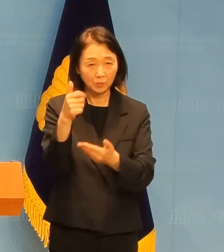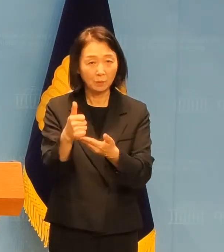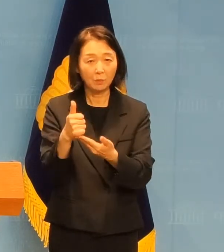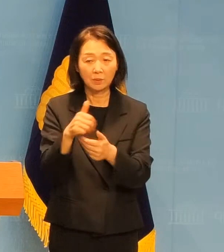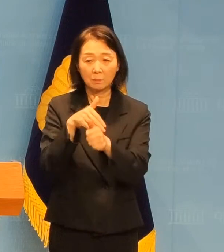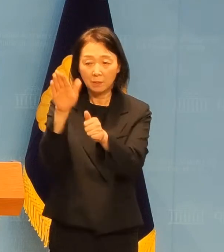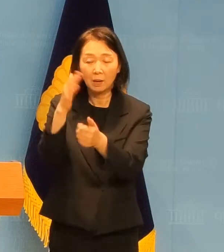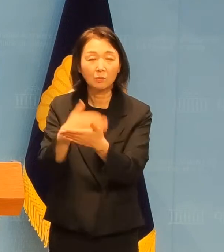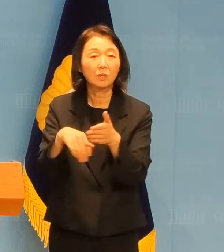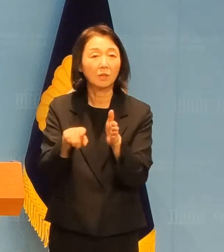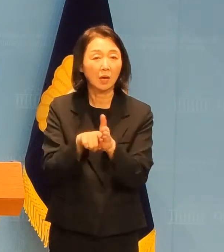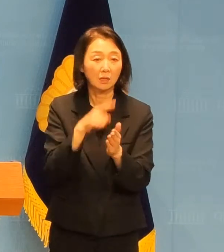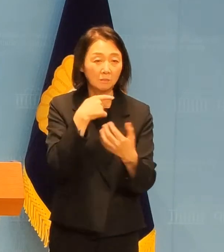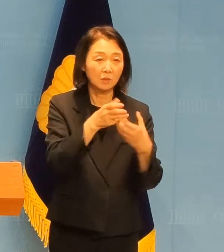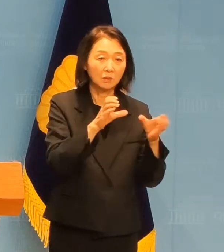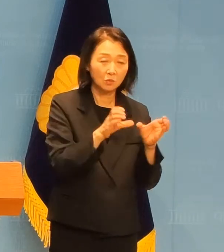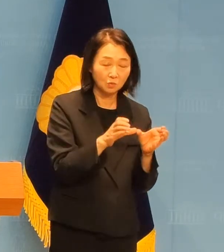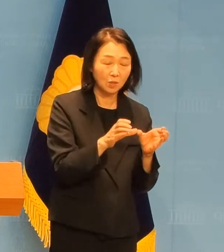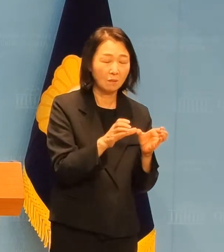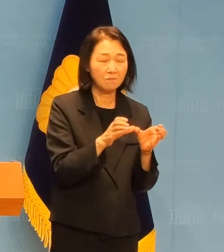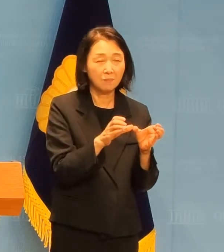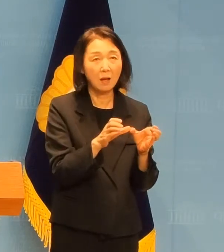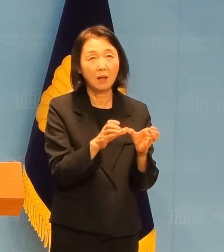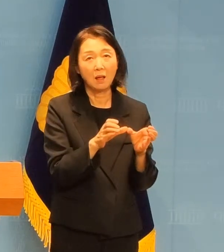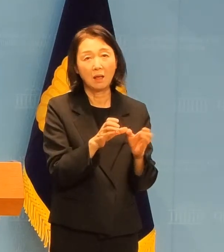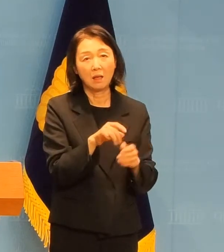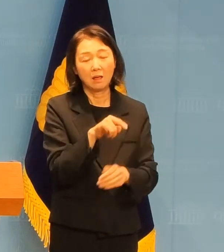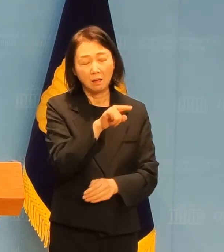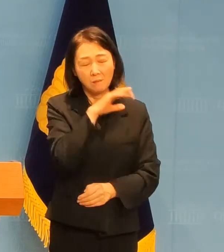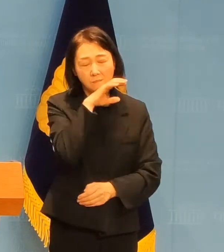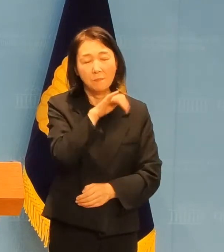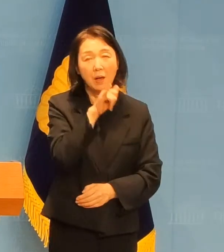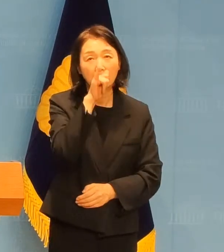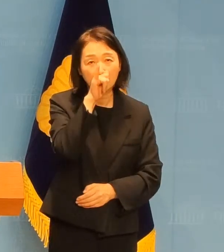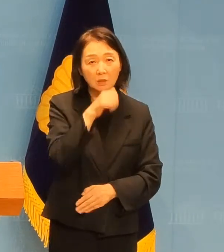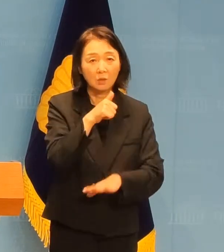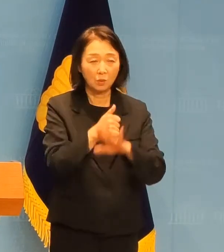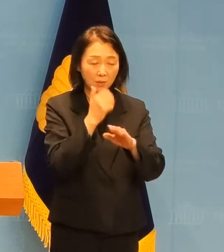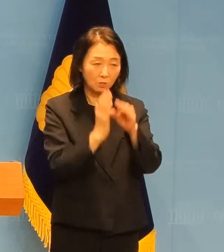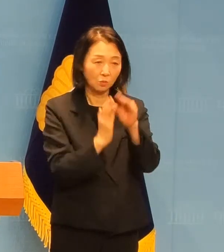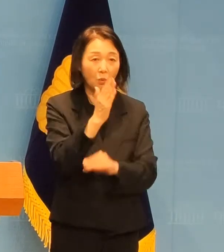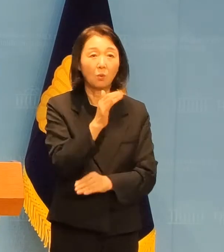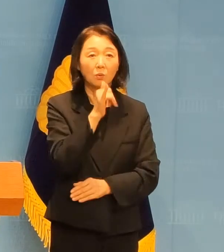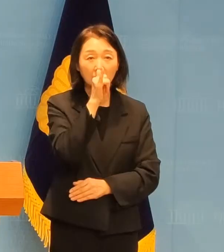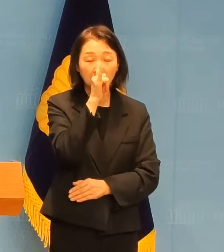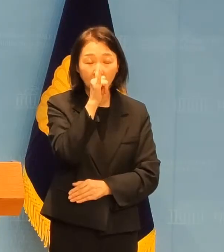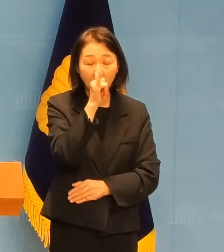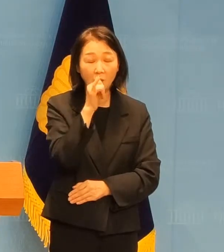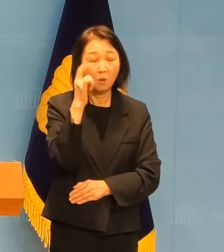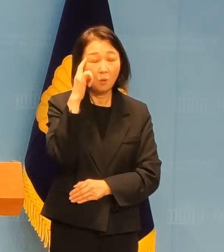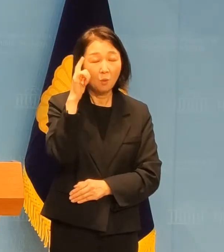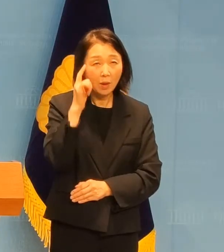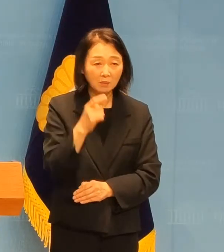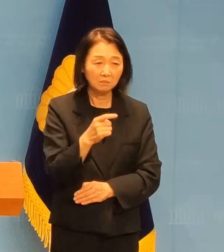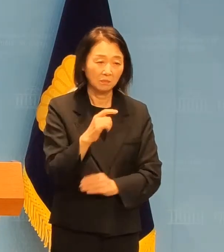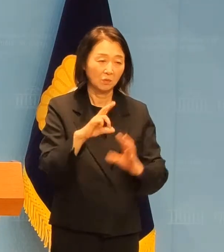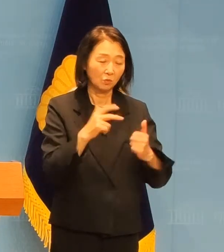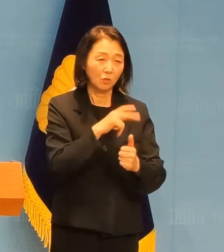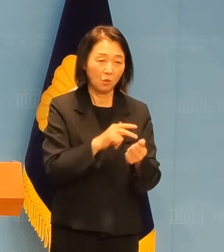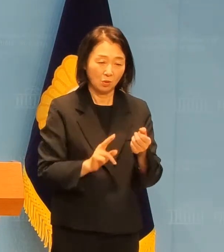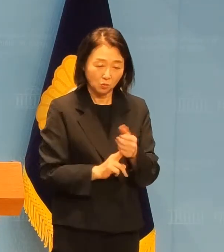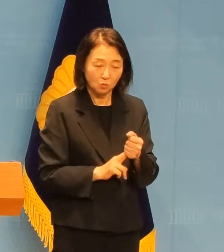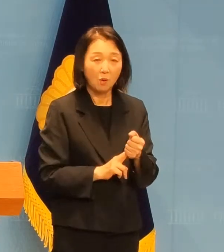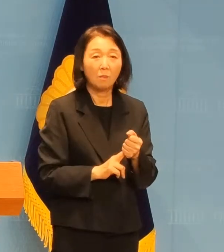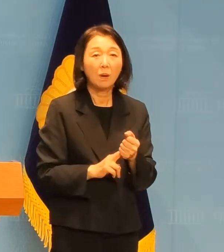몰아내기 위한 더불어민주당의 발악과 강기가 도를 넘었습니다. 면책특권 뒤에 숨어서